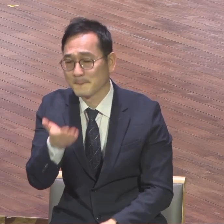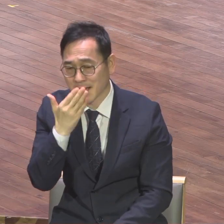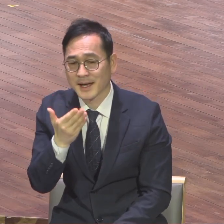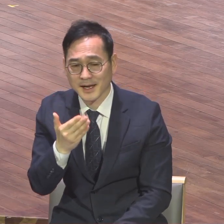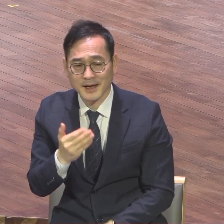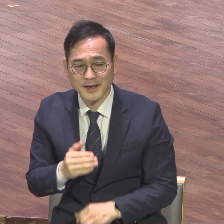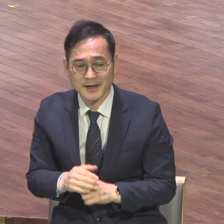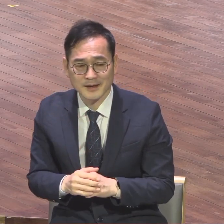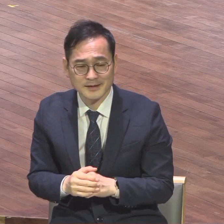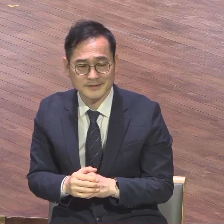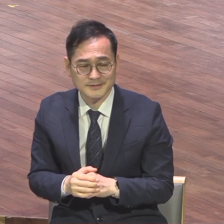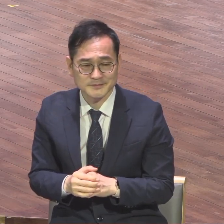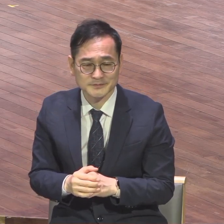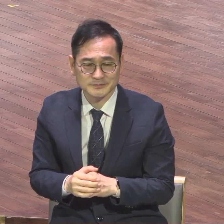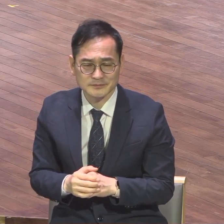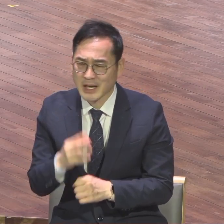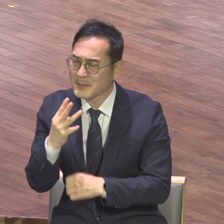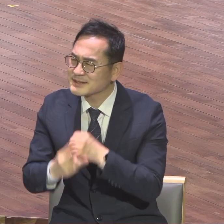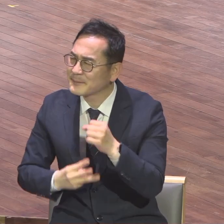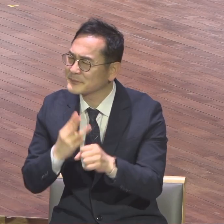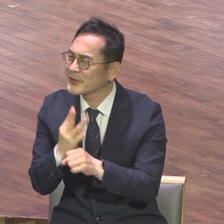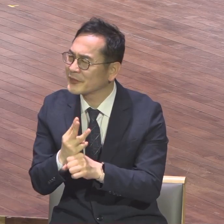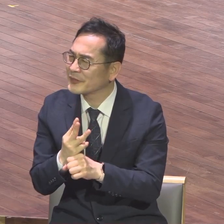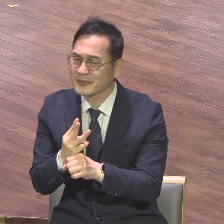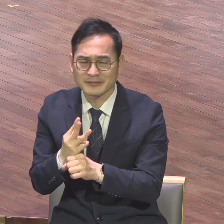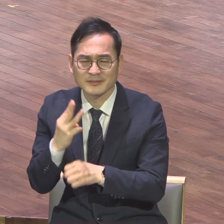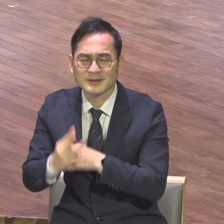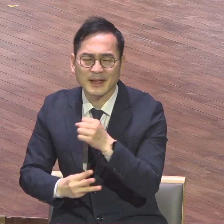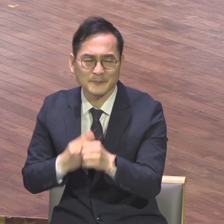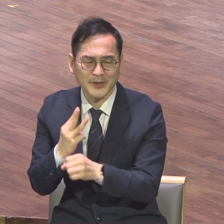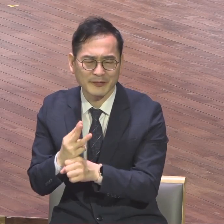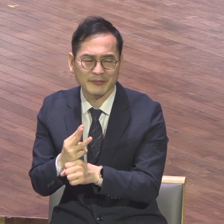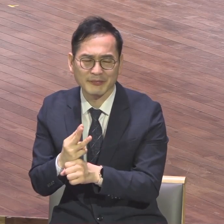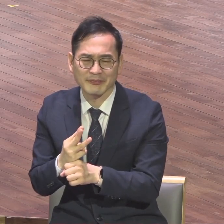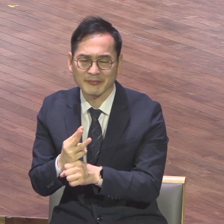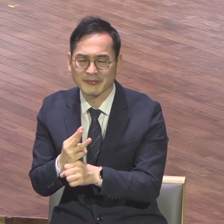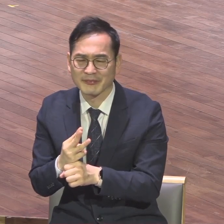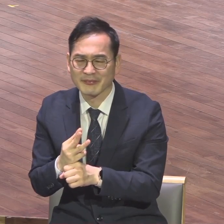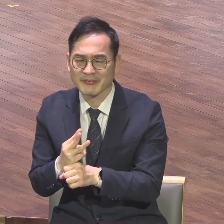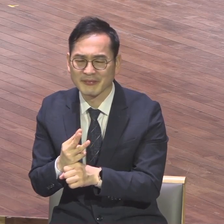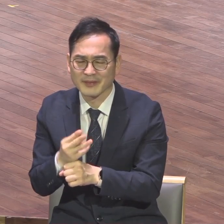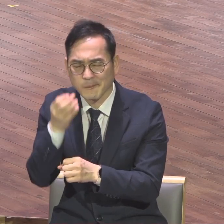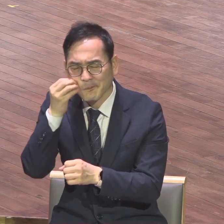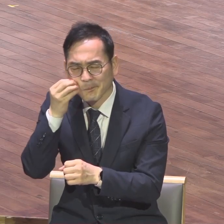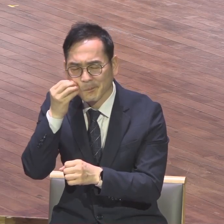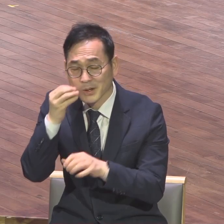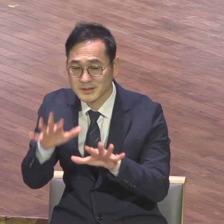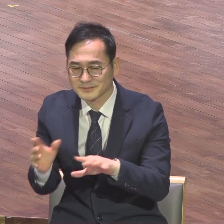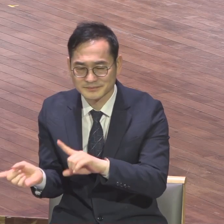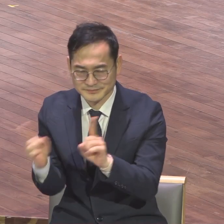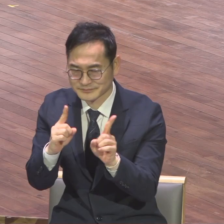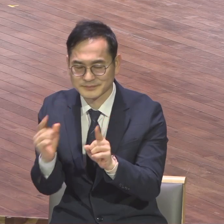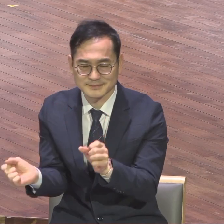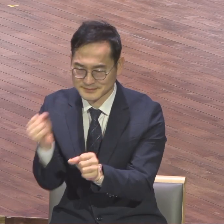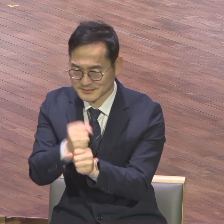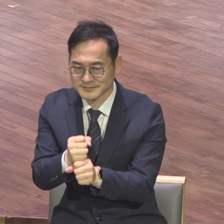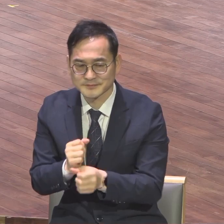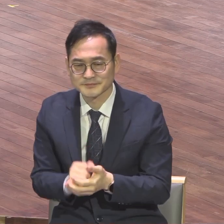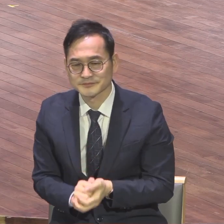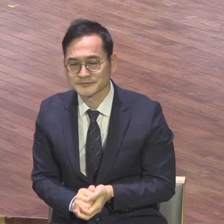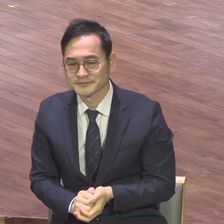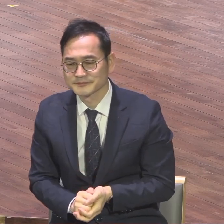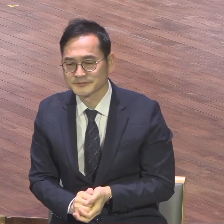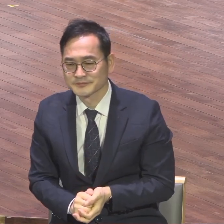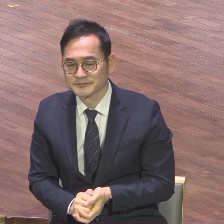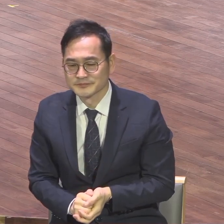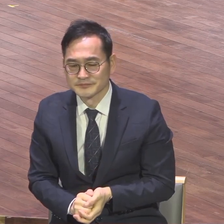있는, 그러니까 3년, 만 3년 만에 그렇게 성찬식을 하게 된 것 같습니다. 우리